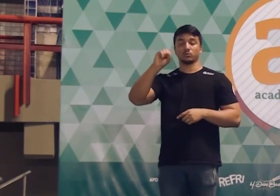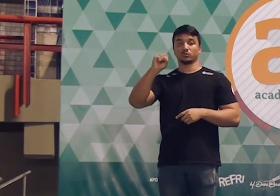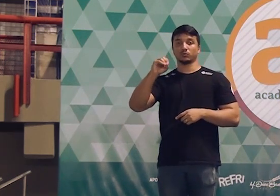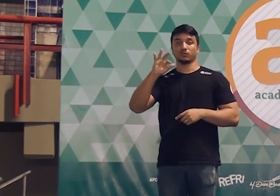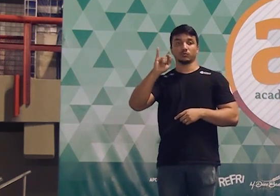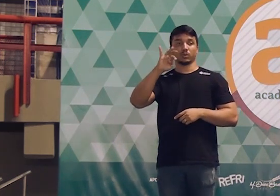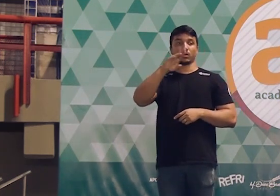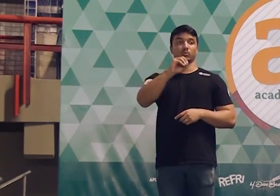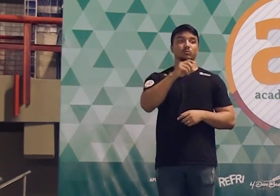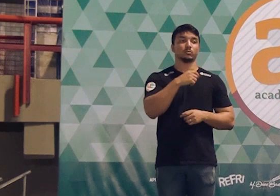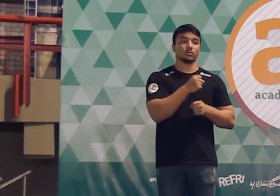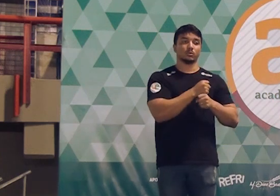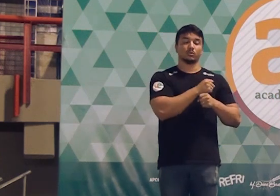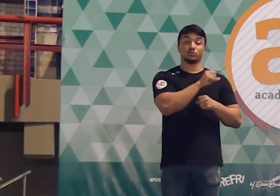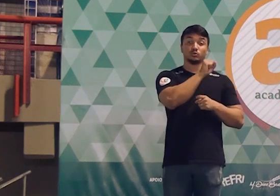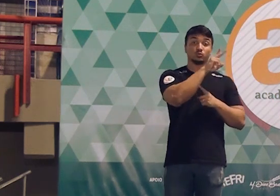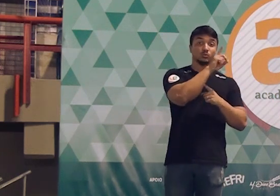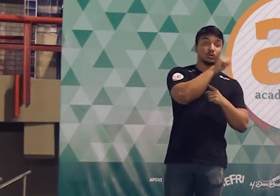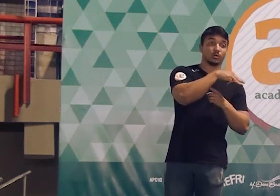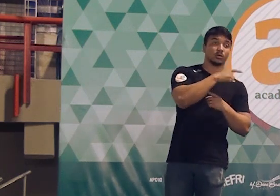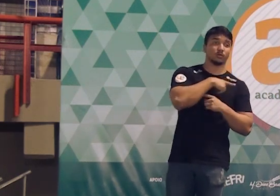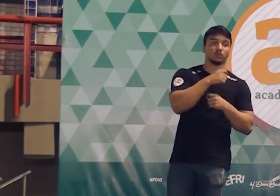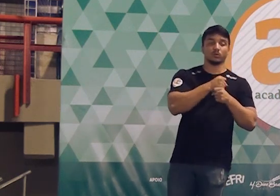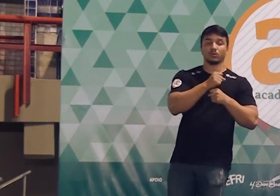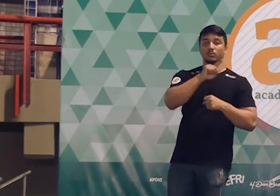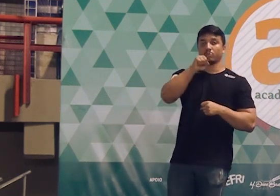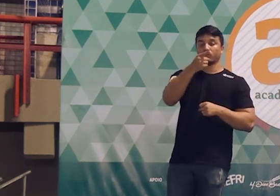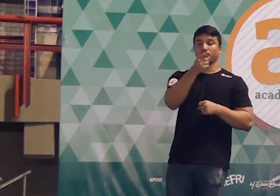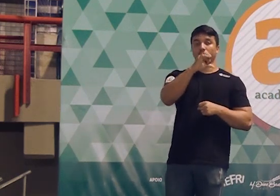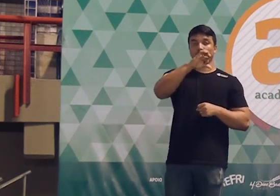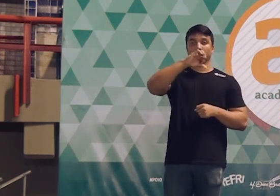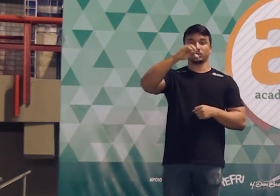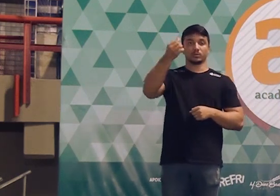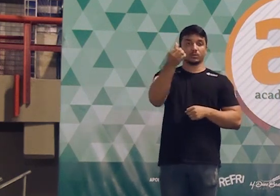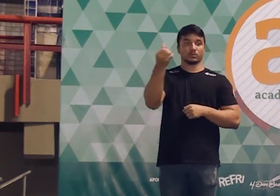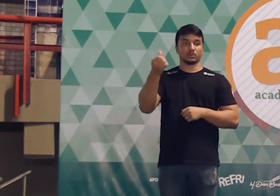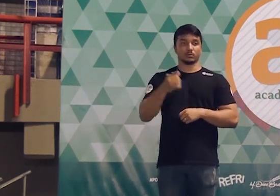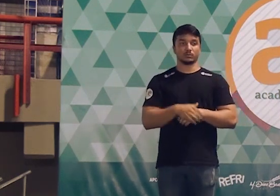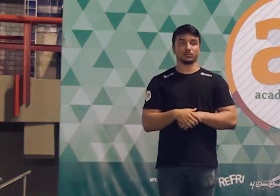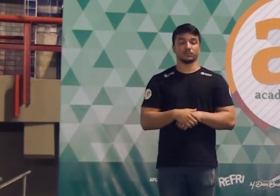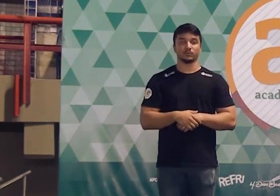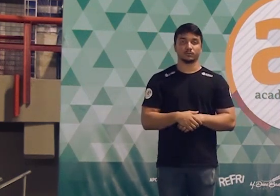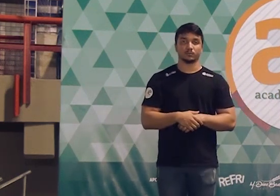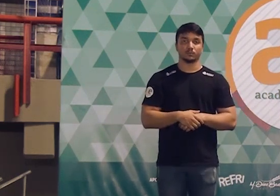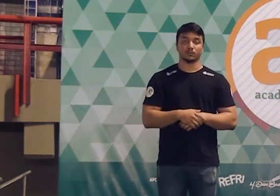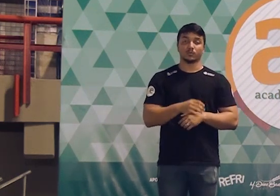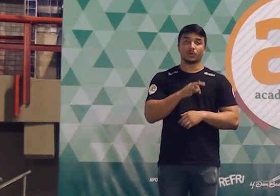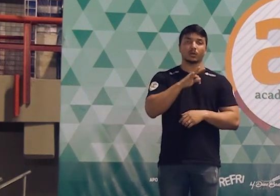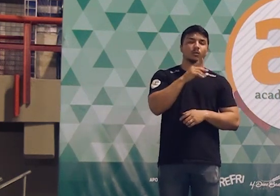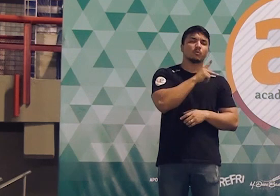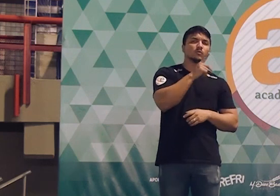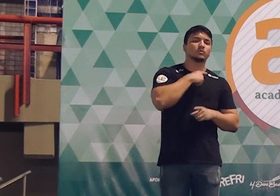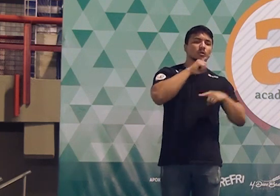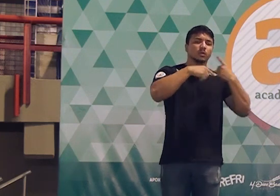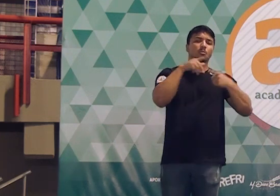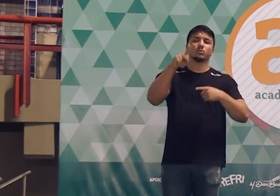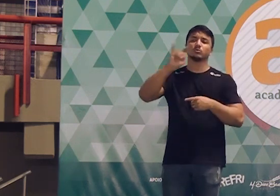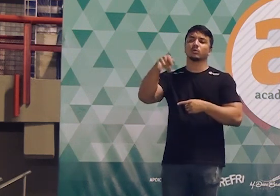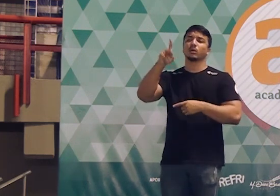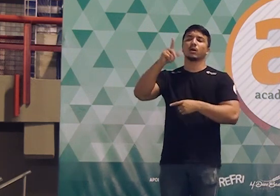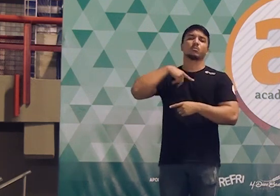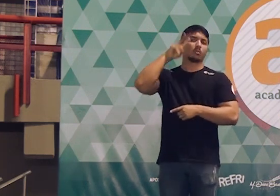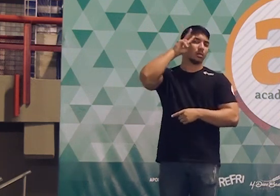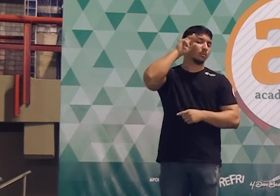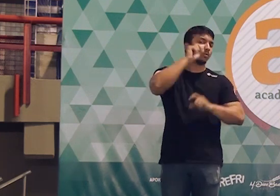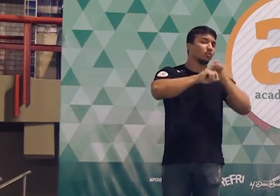foi em 1966, já era regime civil militar, já era ditadura. Beleza? Trigueiro, depois do Juscelino, o que é que eu tenho que